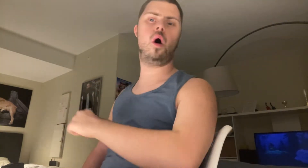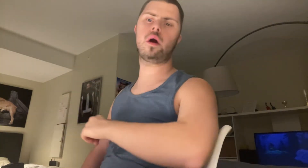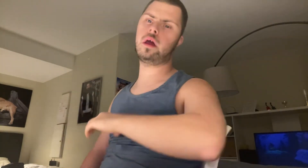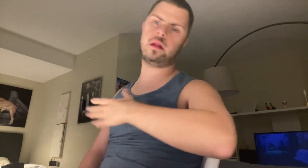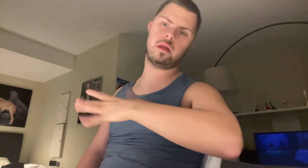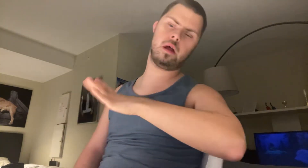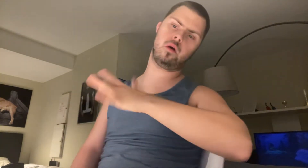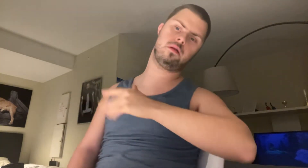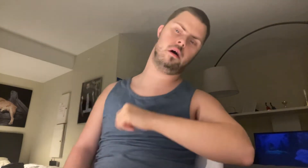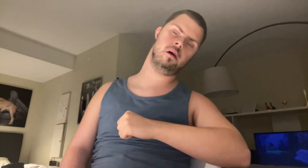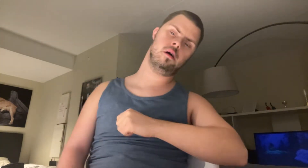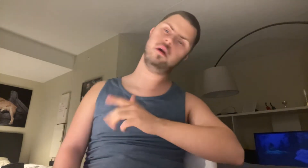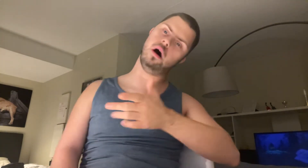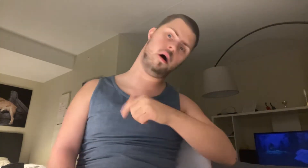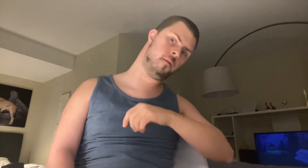Och tisdag också. Ja.